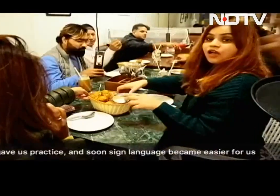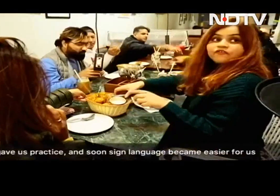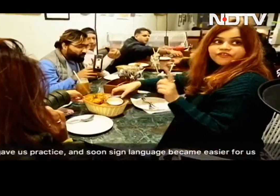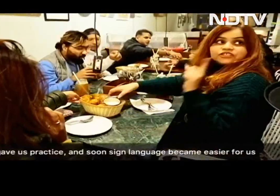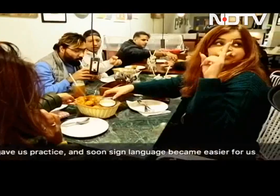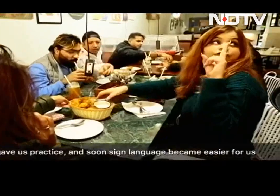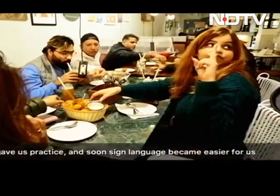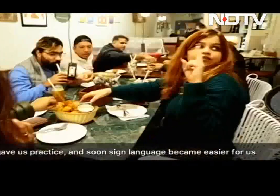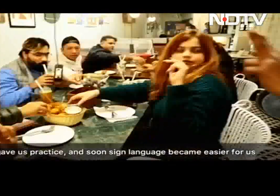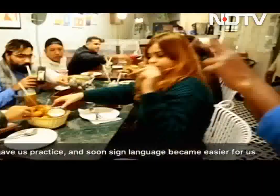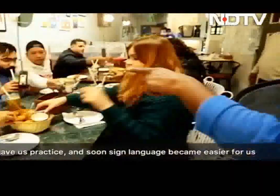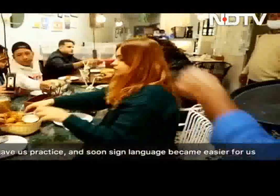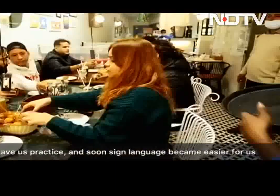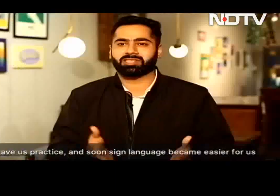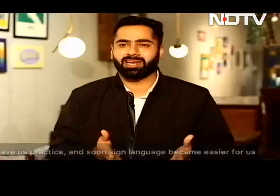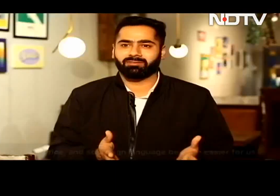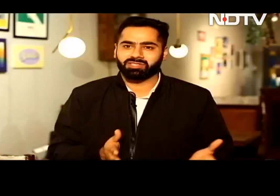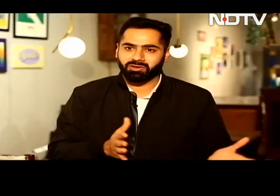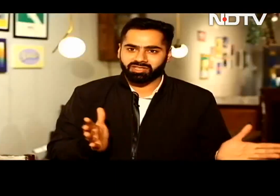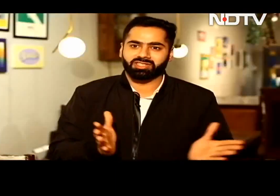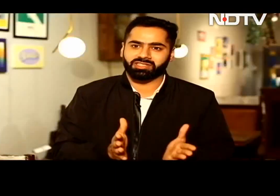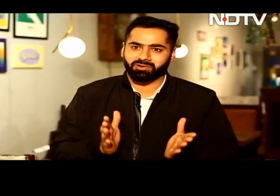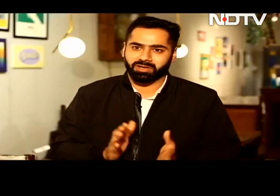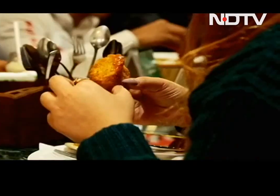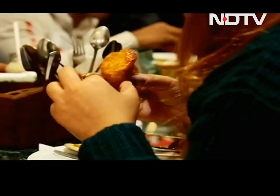धर्मशाला और ये गेम करते करते हम लोग थोड़ा सा साइन लैंग्वेज सीखे और ये चीज़ ईजी हो गई।